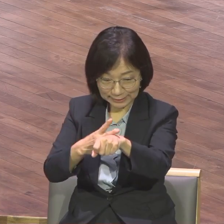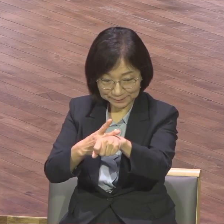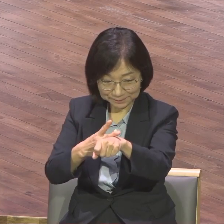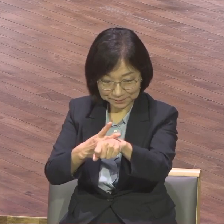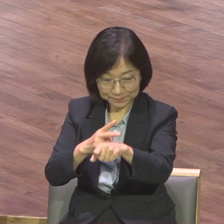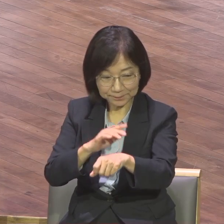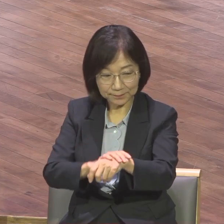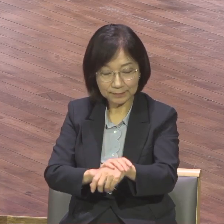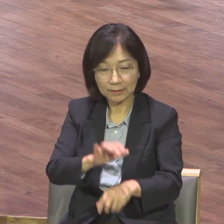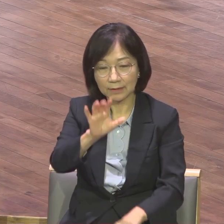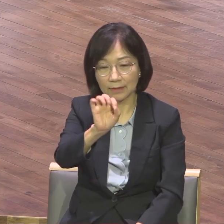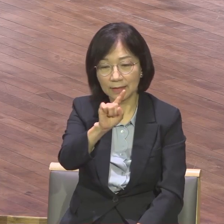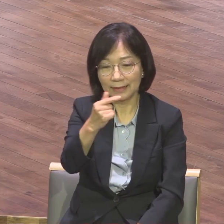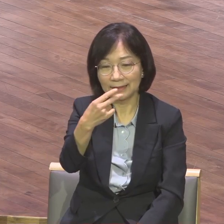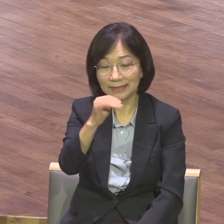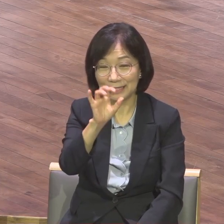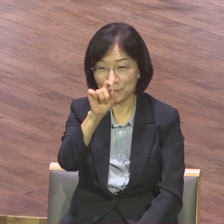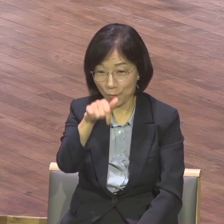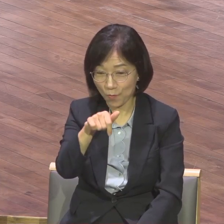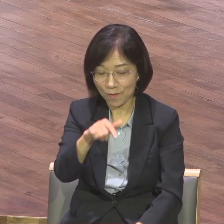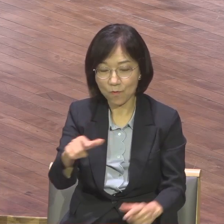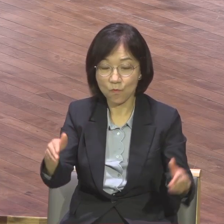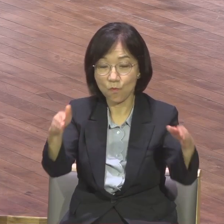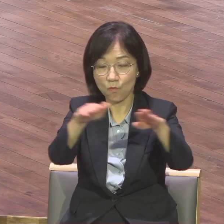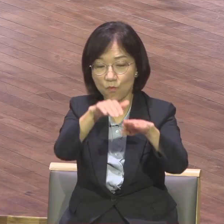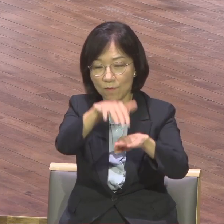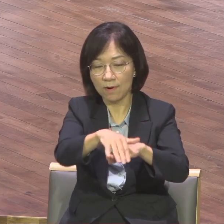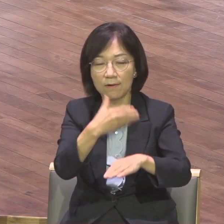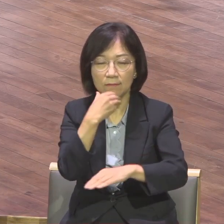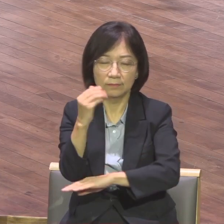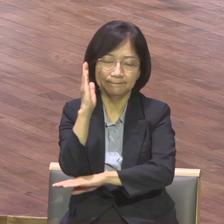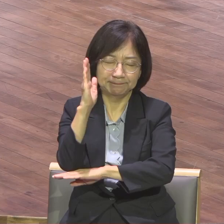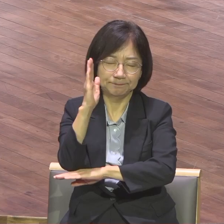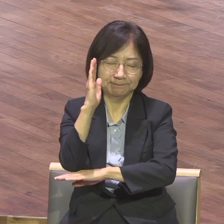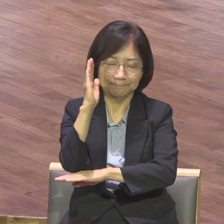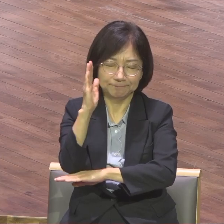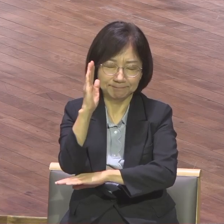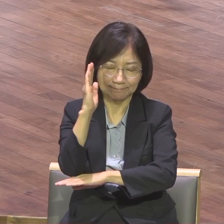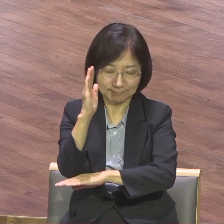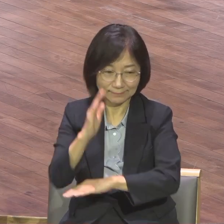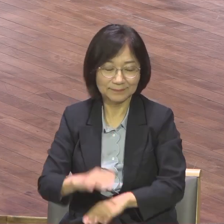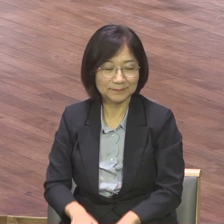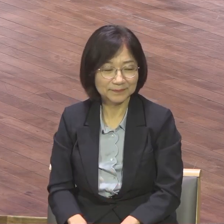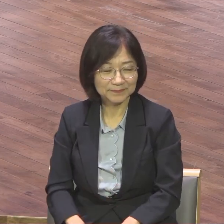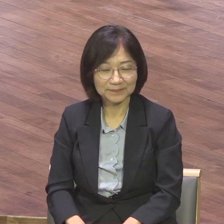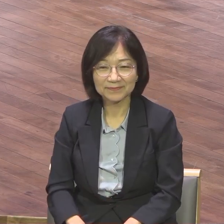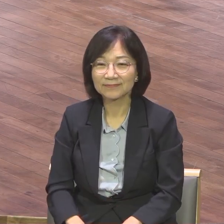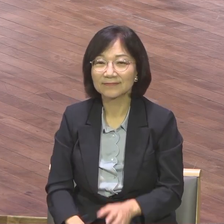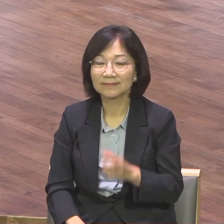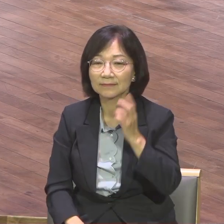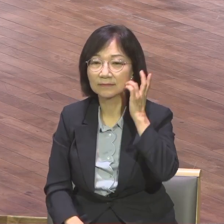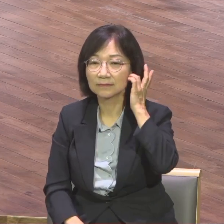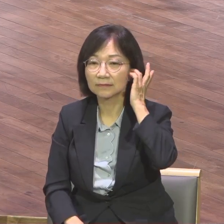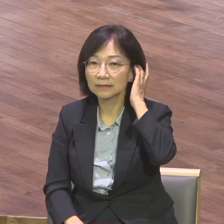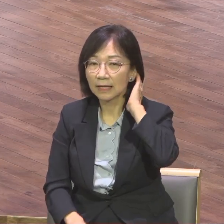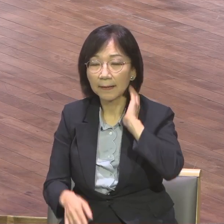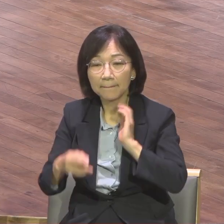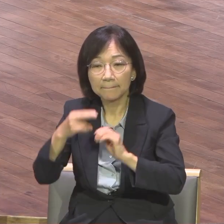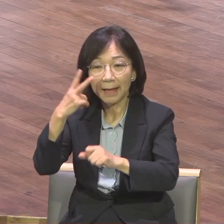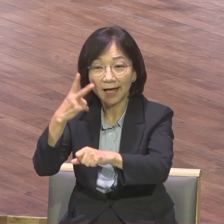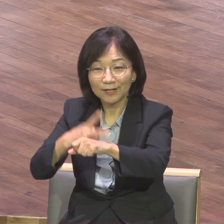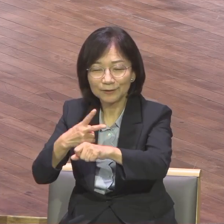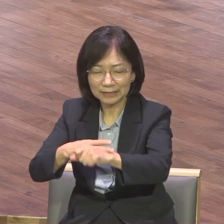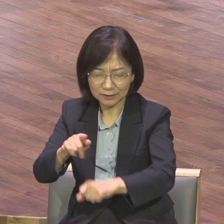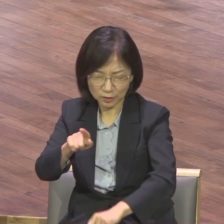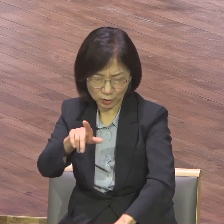회당에서 복음을 전거합니다. 일명 바울의 설교. 바울의 설교. 첫 번째 설교예요.